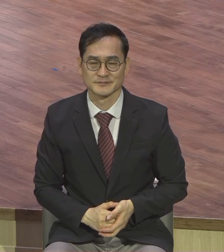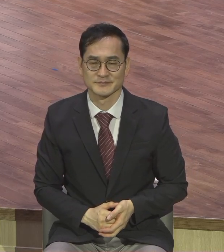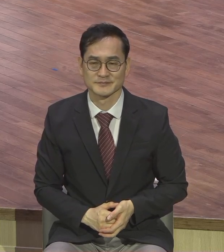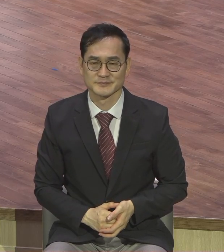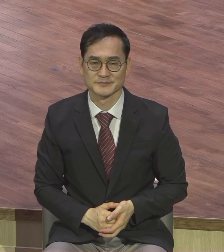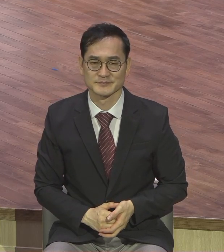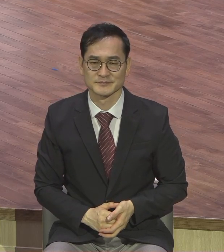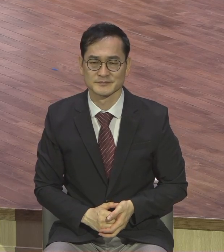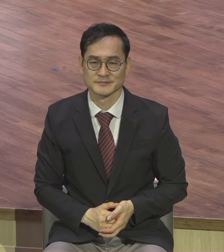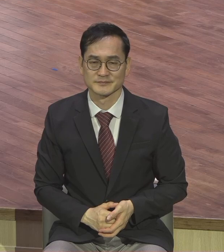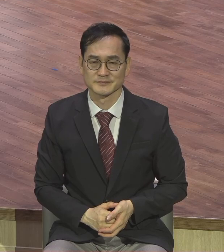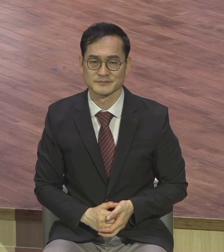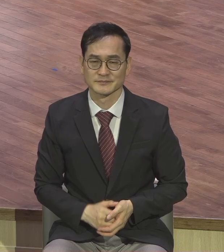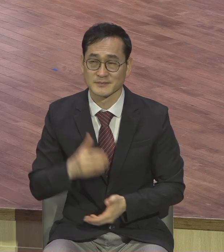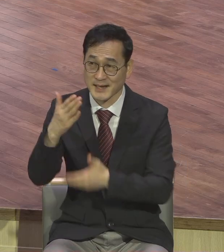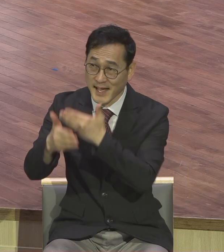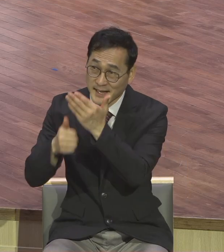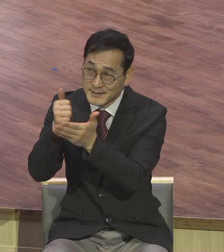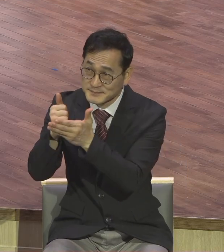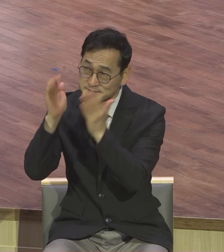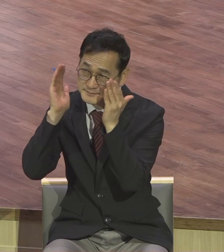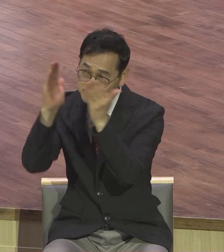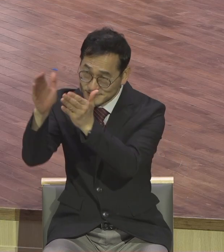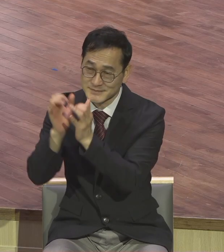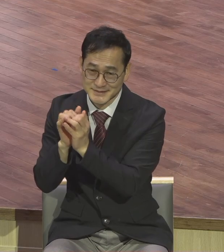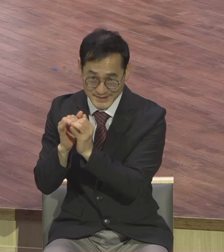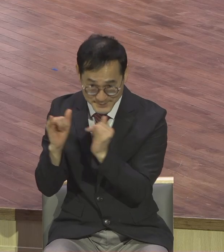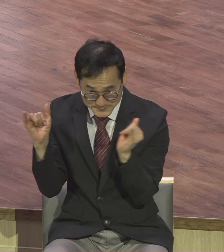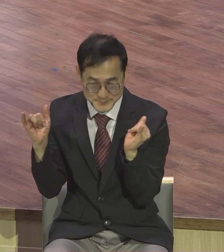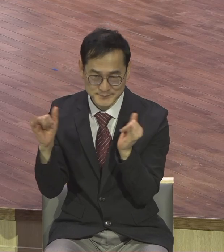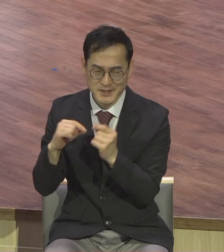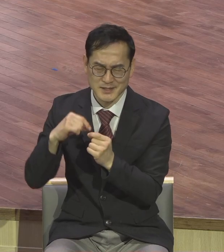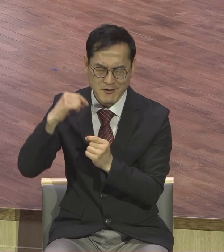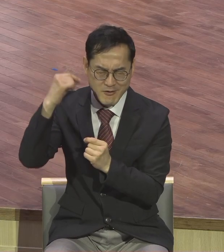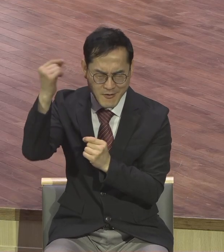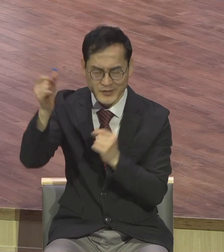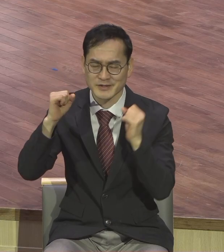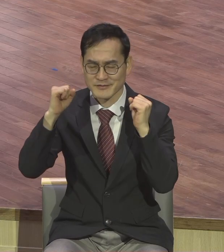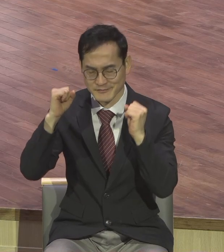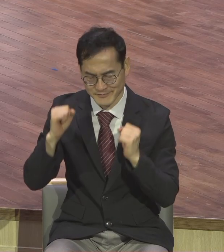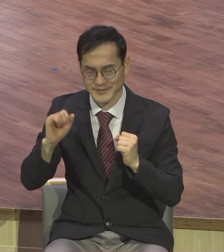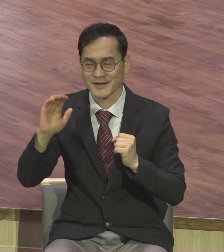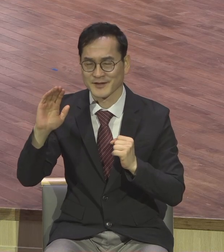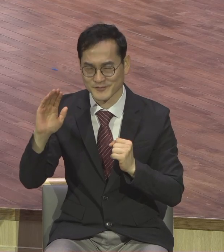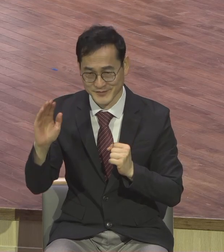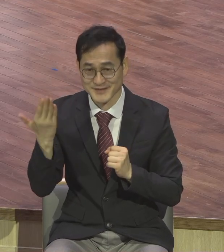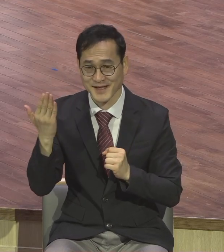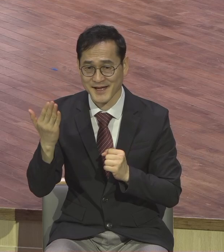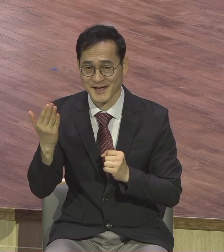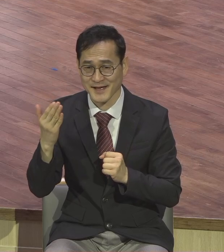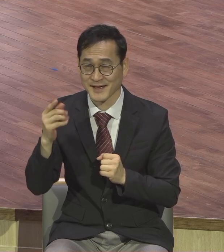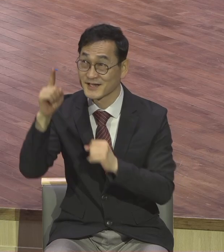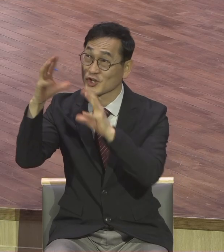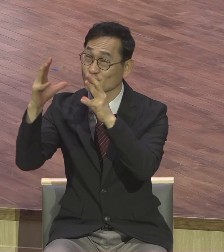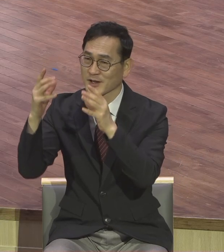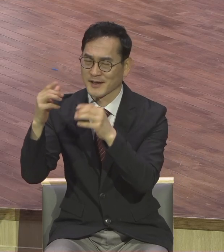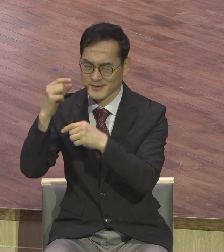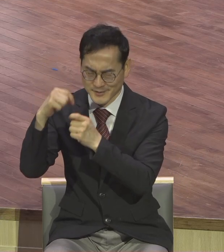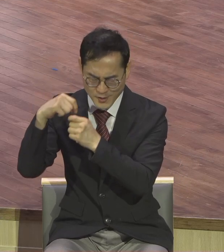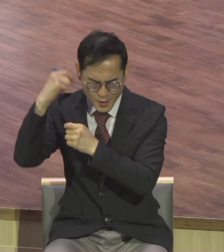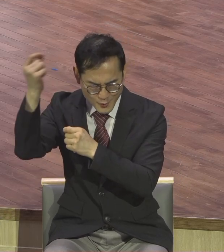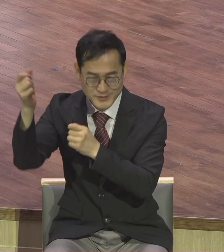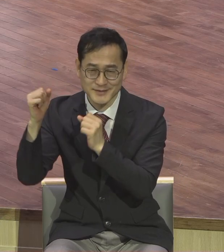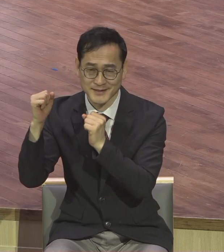영원히 거하느니라. 하나님 뜻을 행하는 자, 영계 모든 성도를 오고 오는 여러 가지 문제와 사건 속에서 하나님의